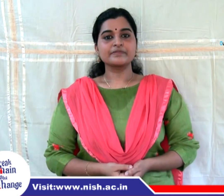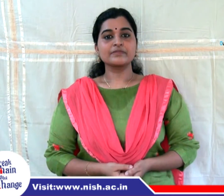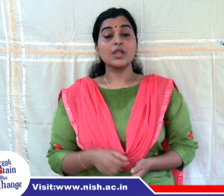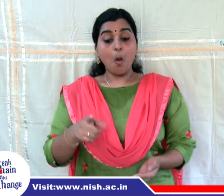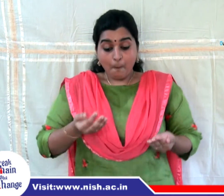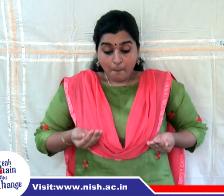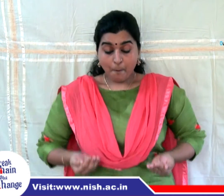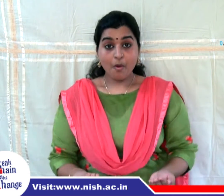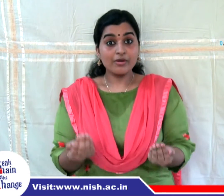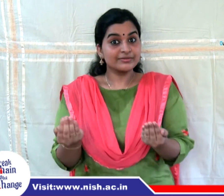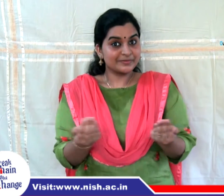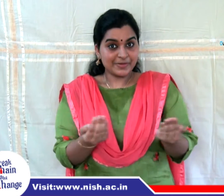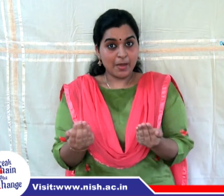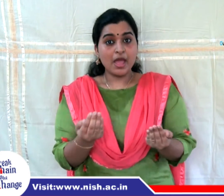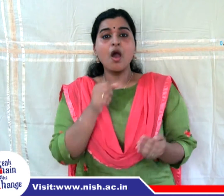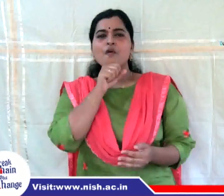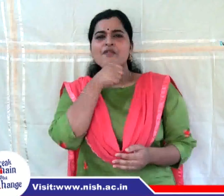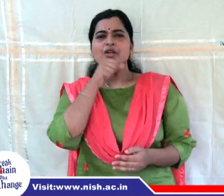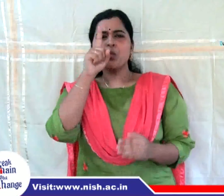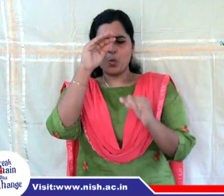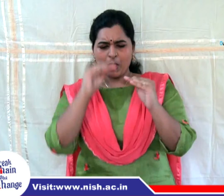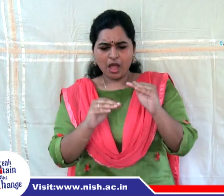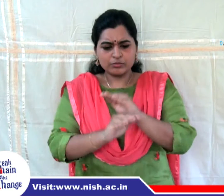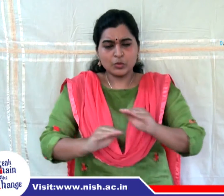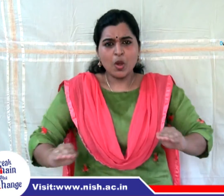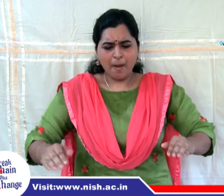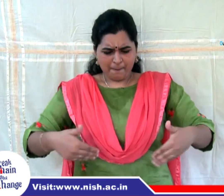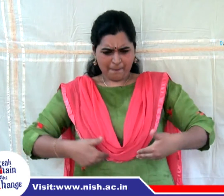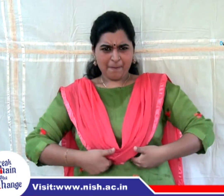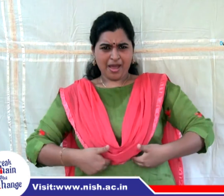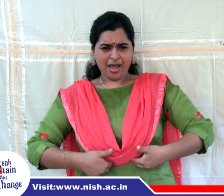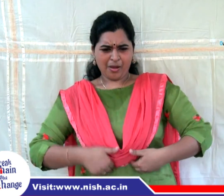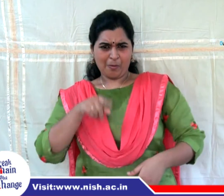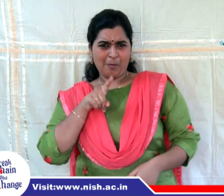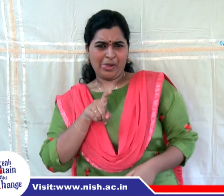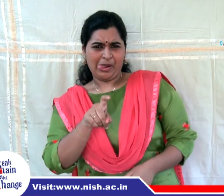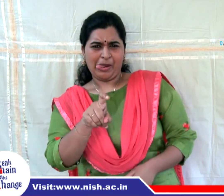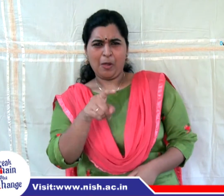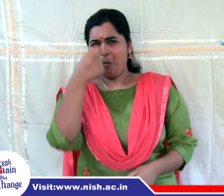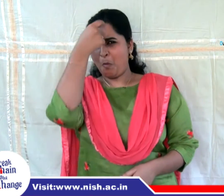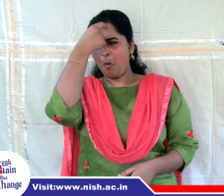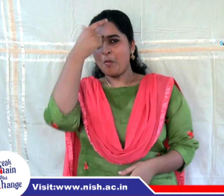നവജാത ശിശുക്കളിലും 1 വയസ്സിൽ താഴെയുള്ള കുഞ്ഞുങ്ങളിലും ഉദരസംബന്ധമായ അണുബാധയ്ക്കും